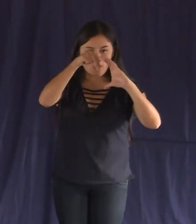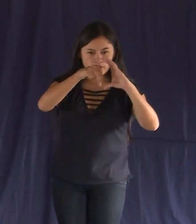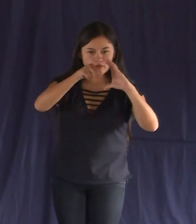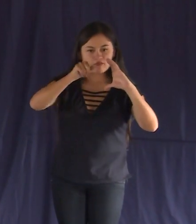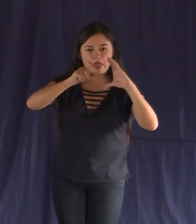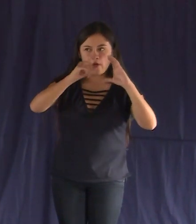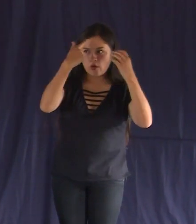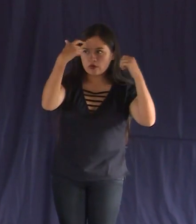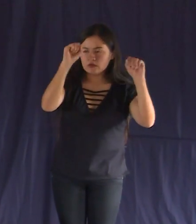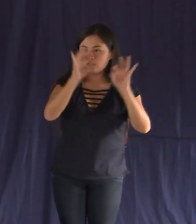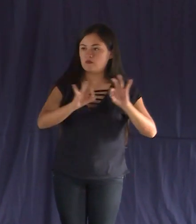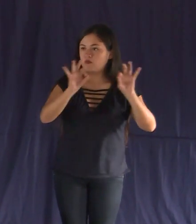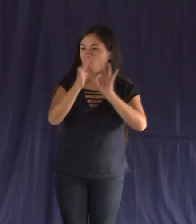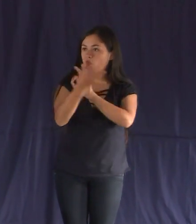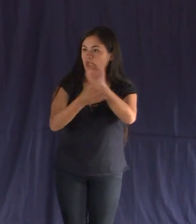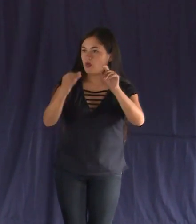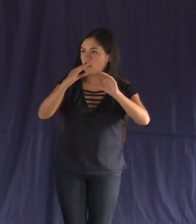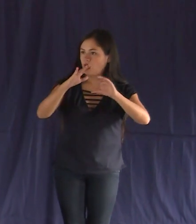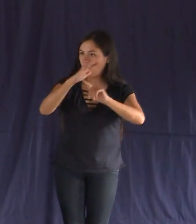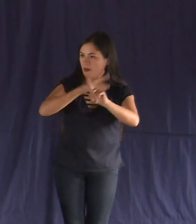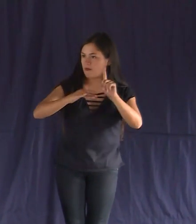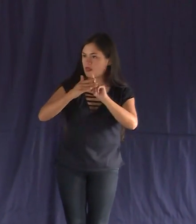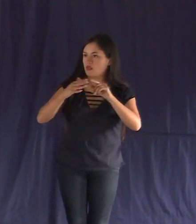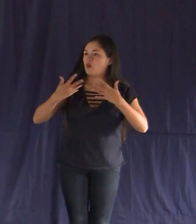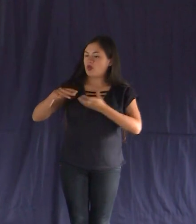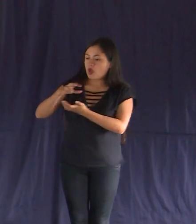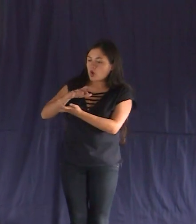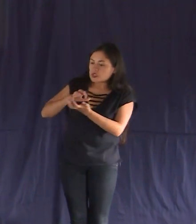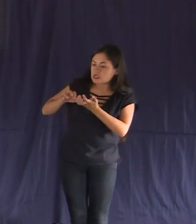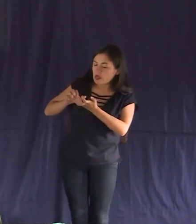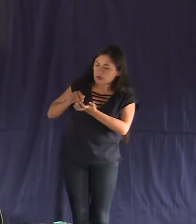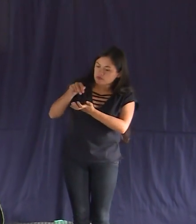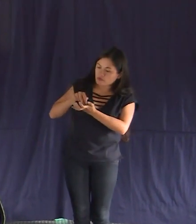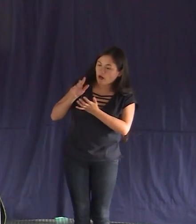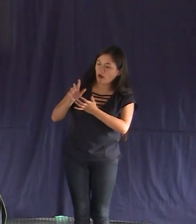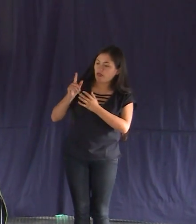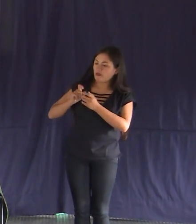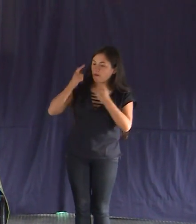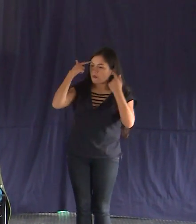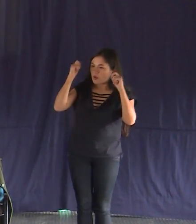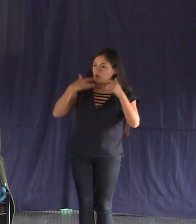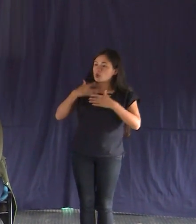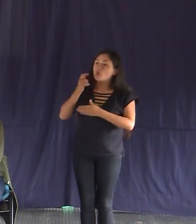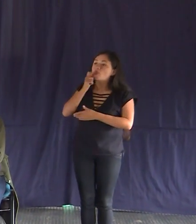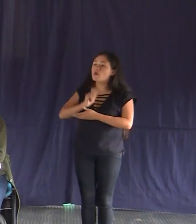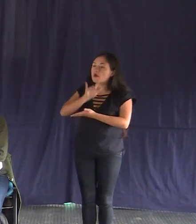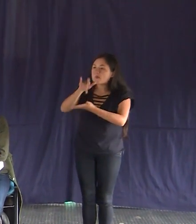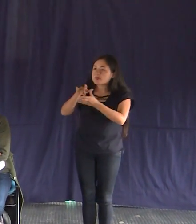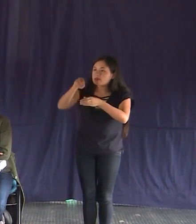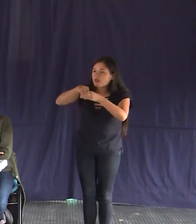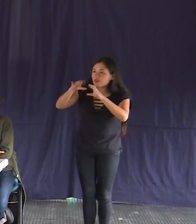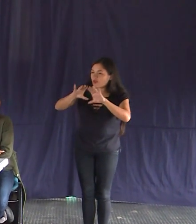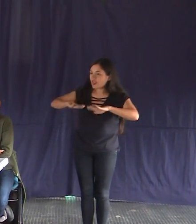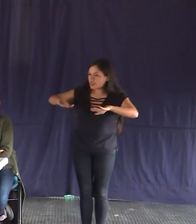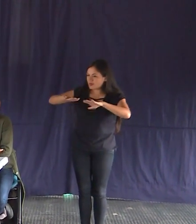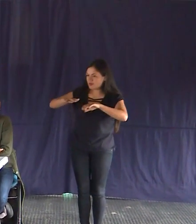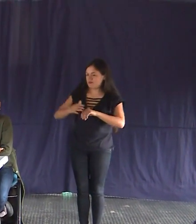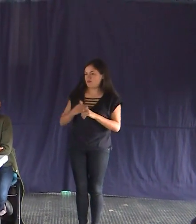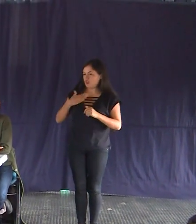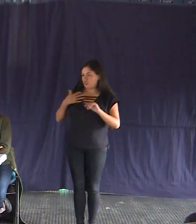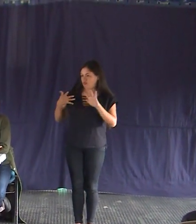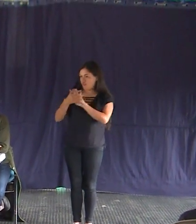los diferentes ecosistemas, todo eso. Entonces, lo que yo les voy a contar, pues, es,